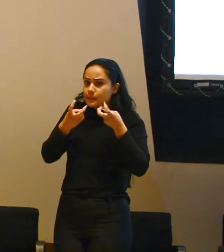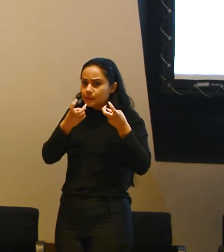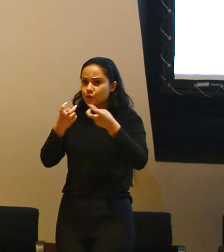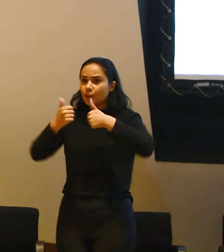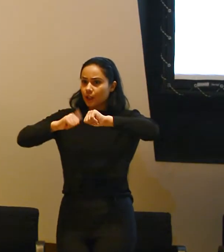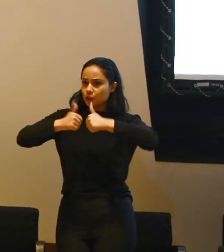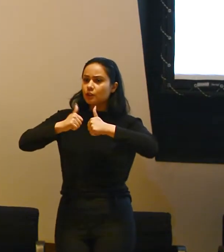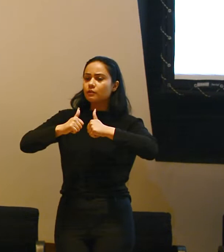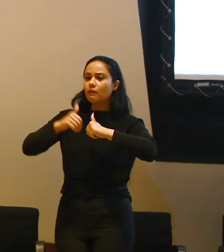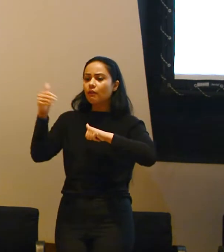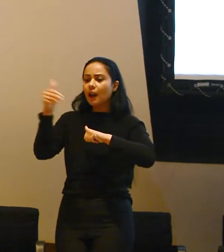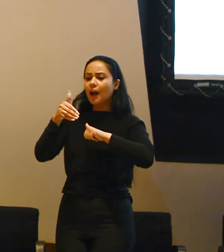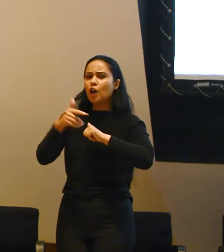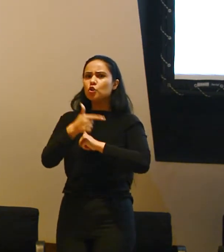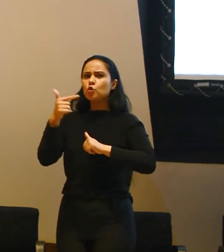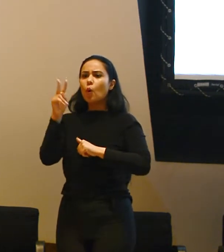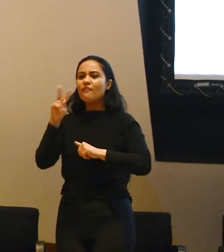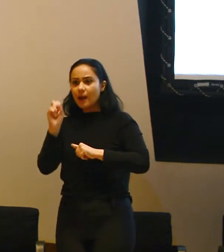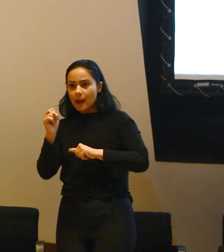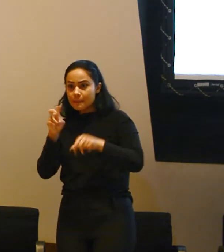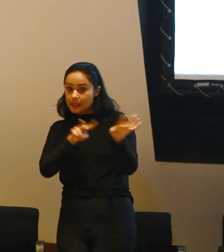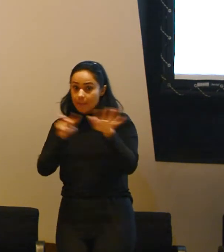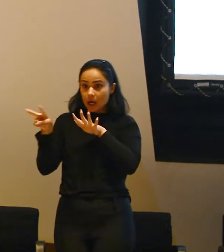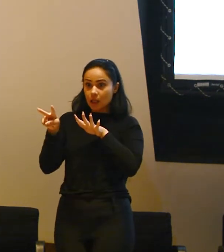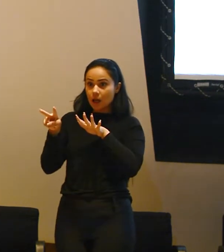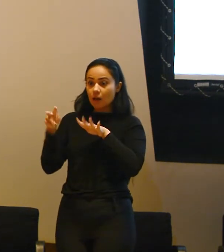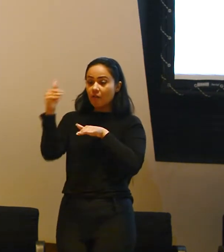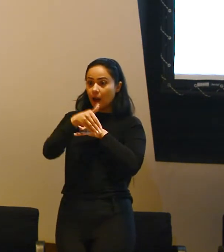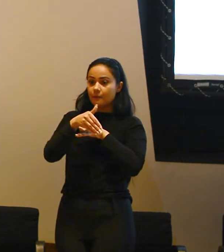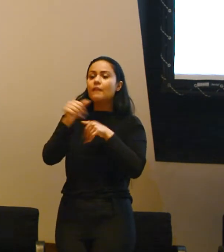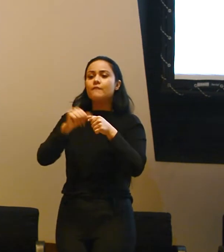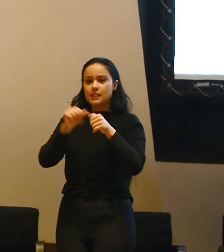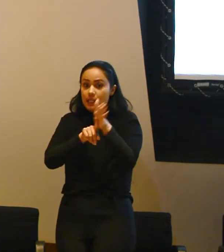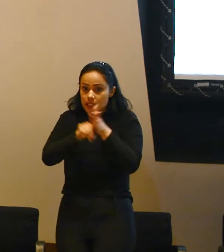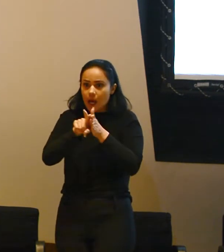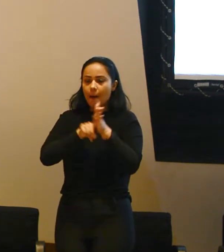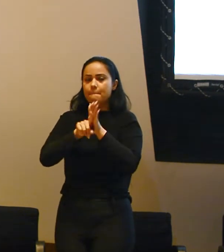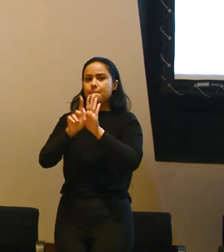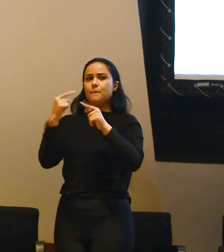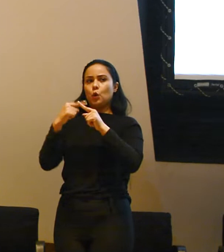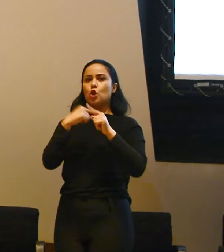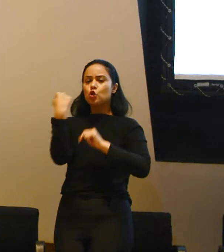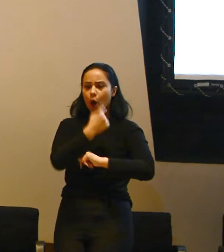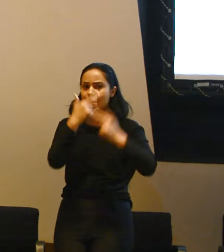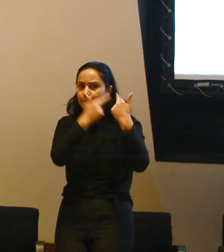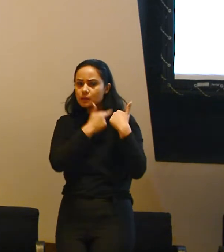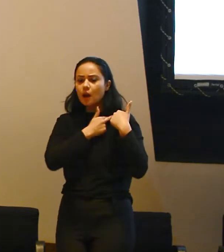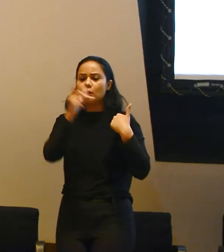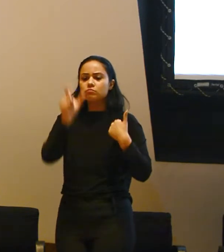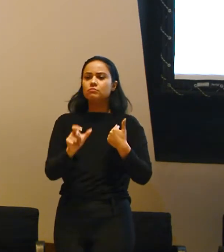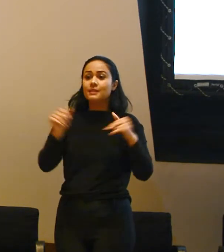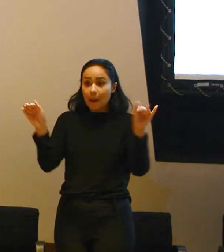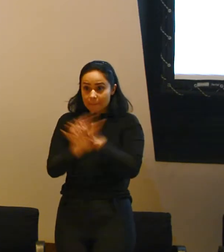o paciente vai na terapia 2 vezes por semana. Então, 2 vezes por semana é como se estivesse fazendo exame, porque nós somos responsáveis quando o